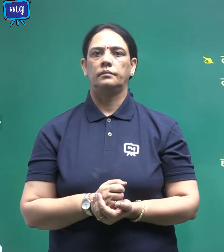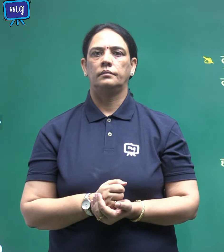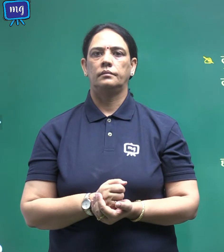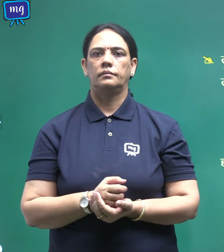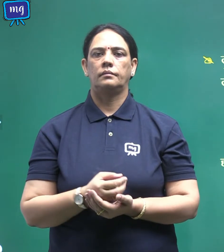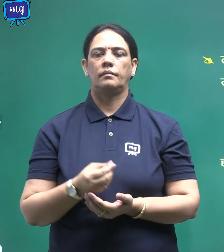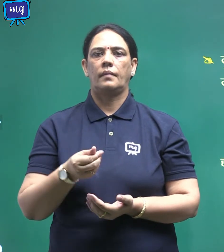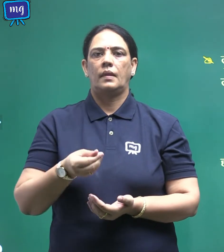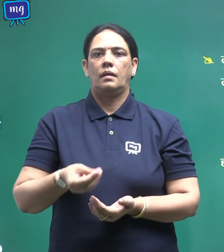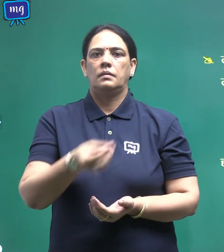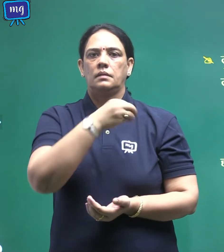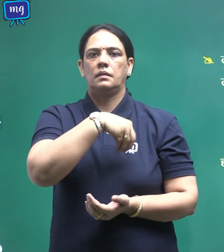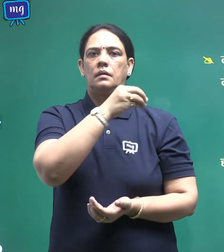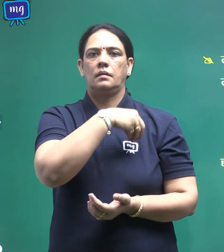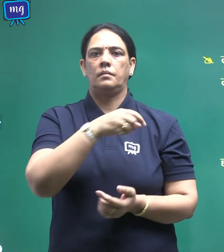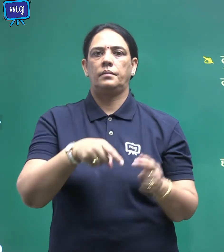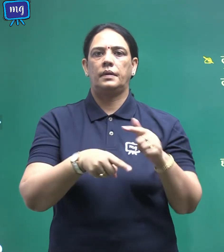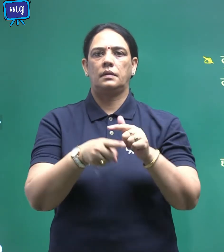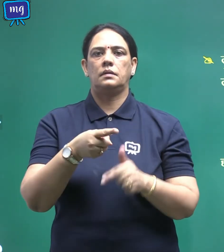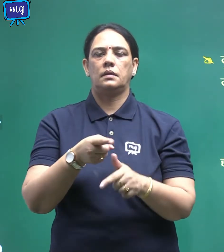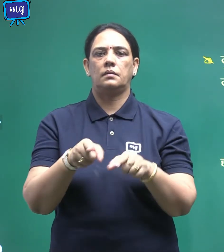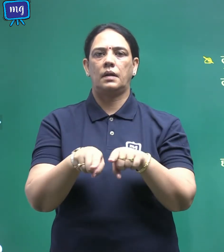लाभ प्रतिशत बराबर